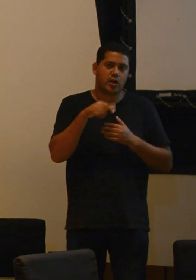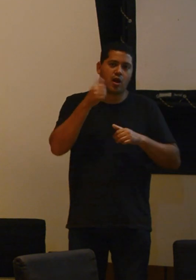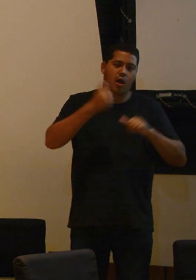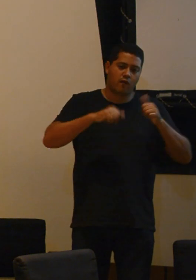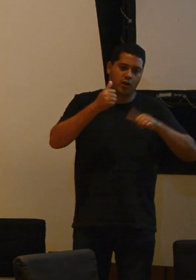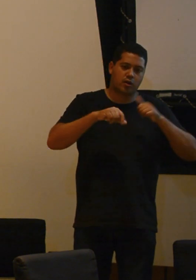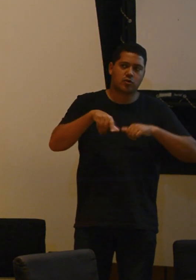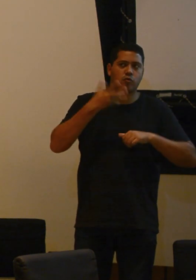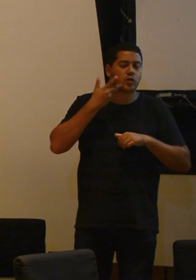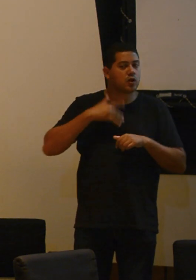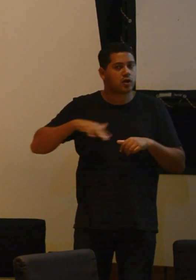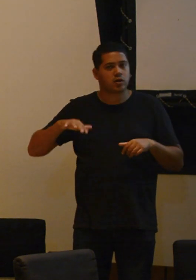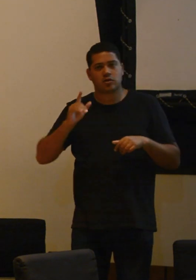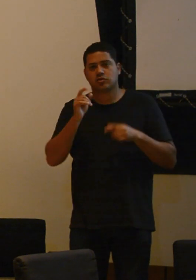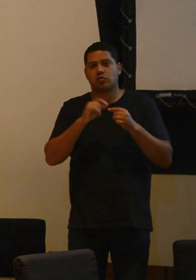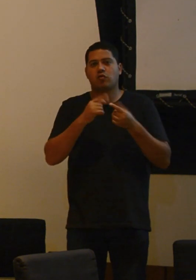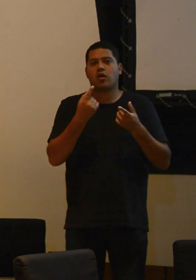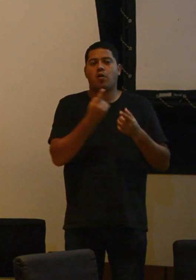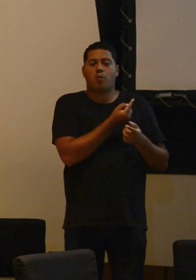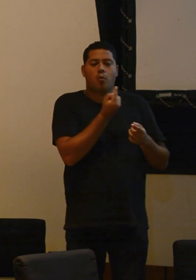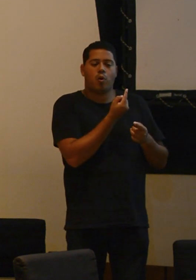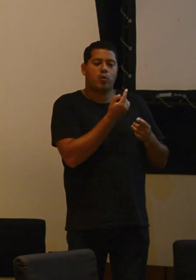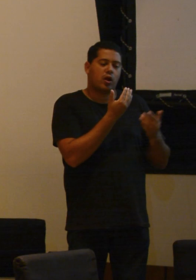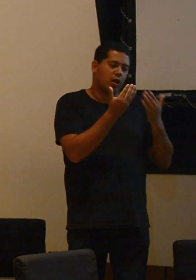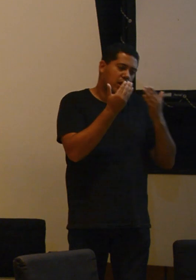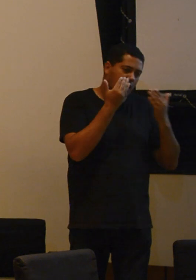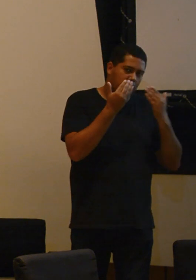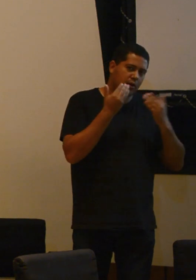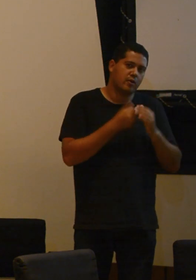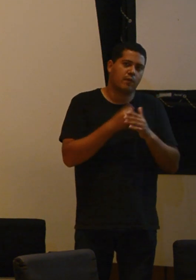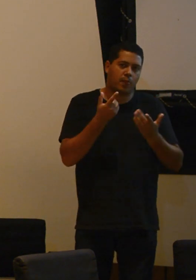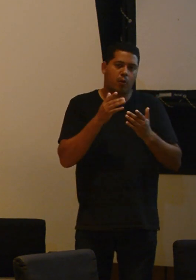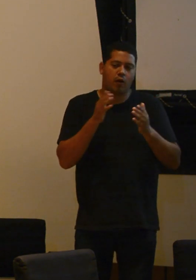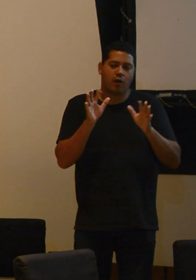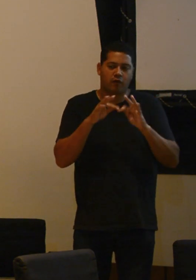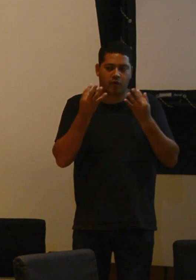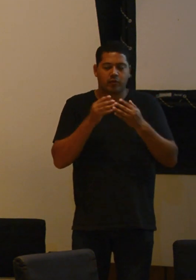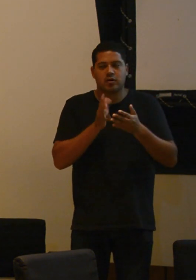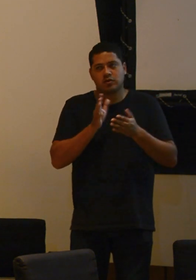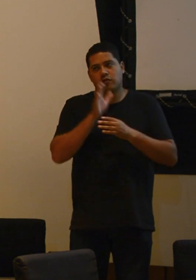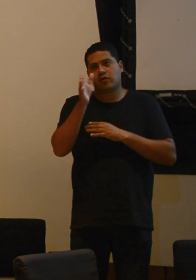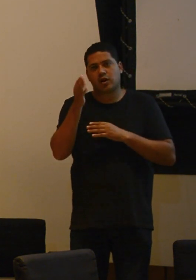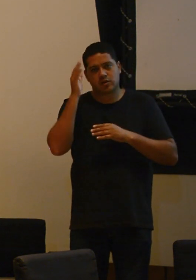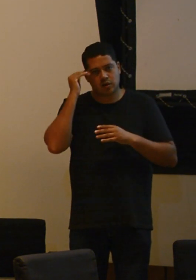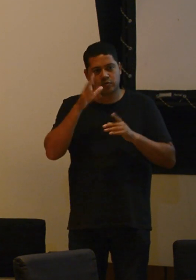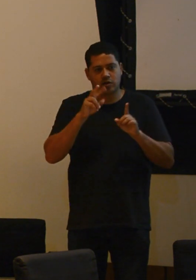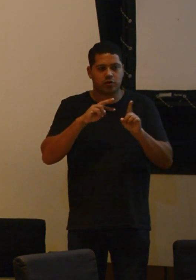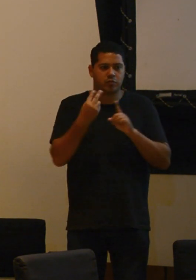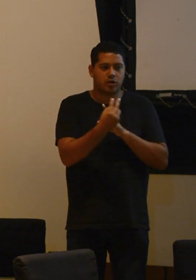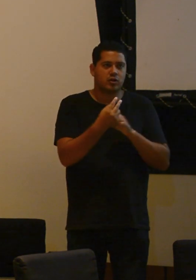avaliação da criança ele não é feito numa única sessão. Então, a família já vai mais preparada com essa expectativa.